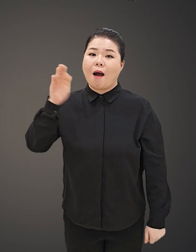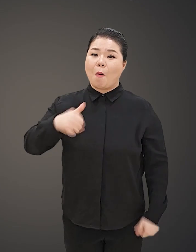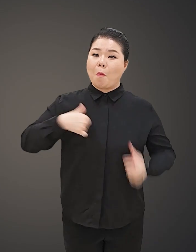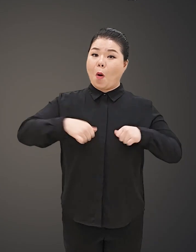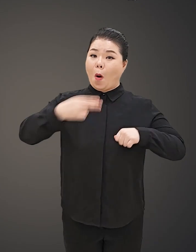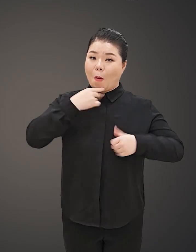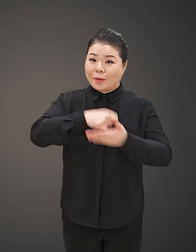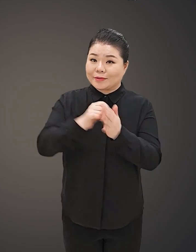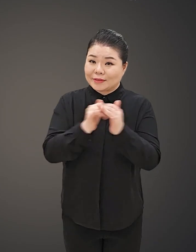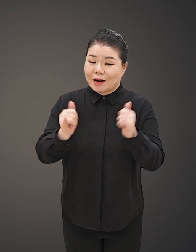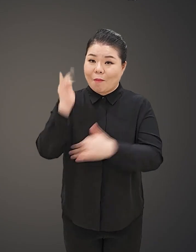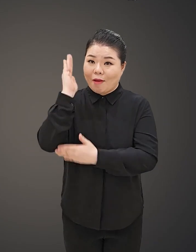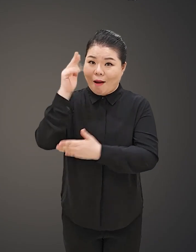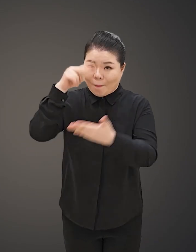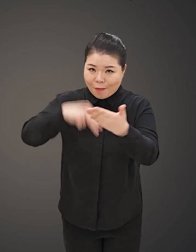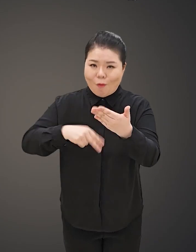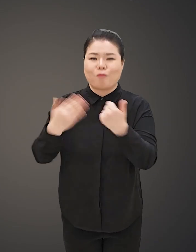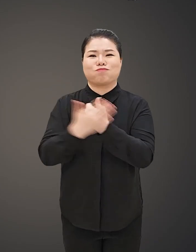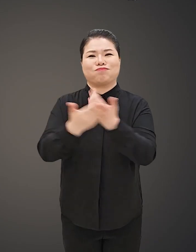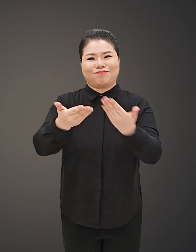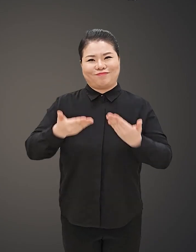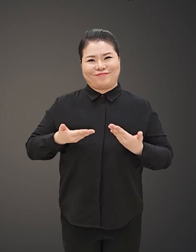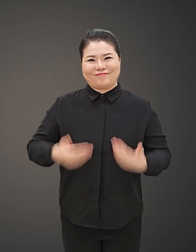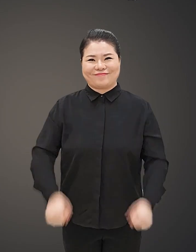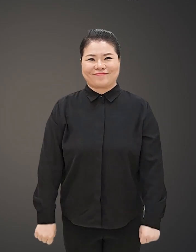저자의 모습에 큰 위로를 받았어요.